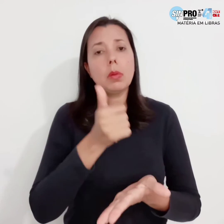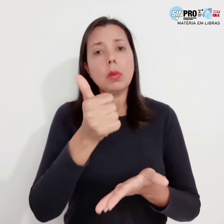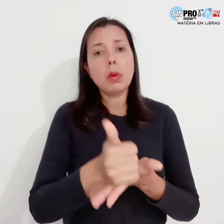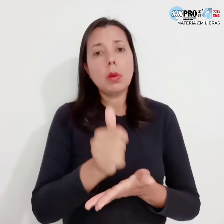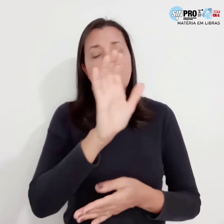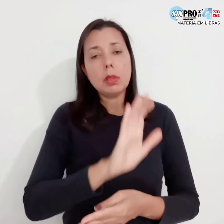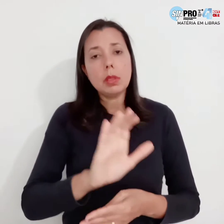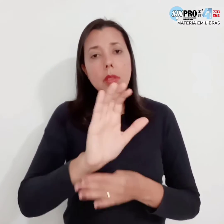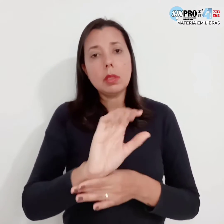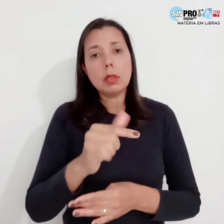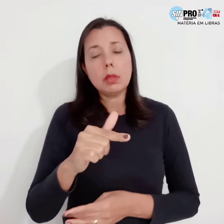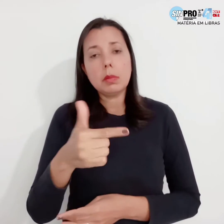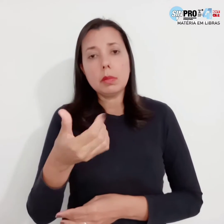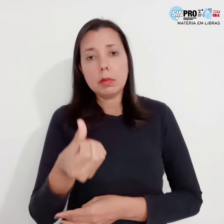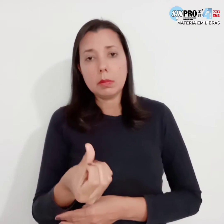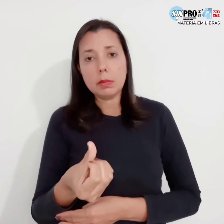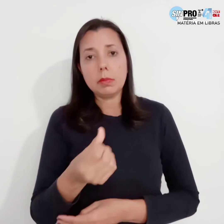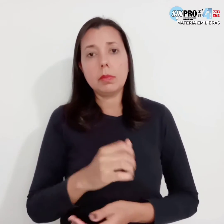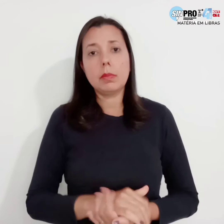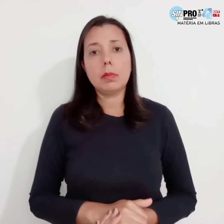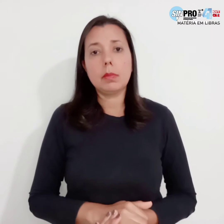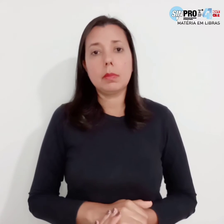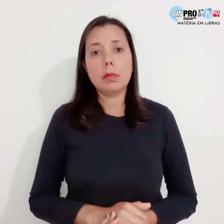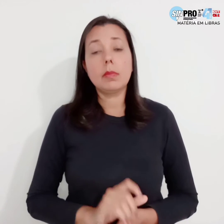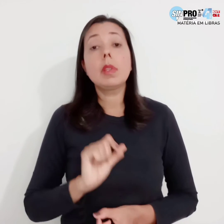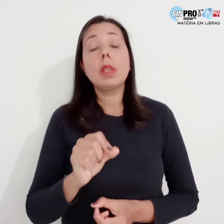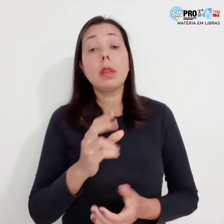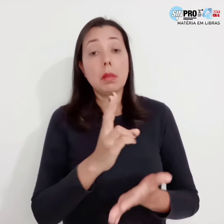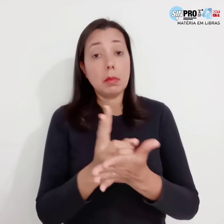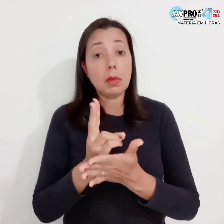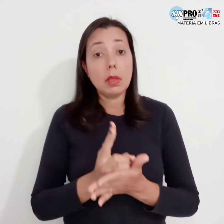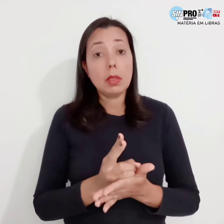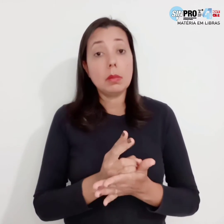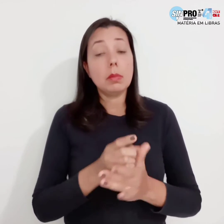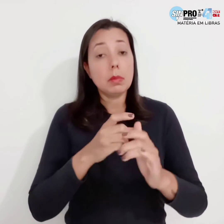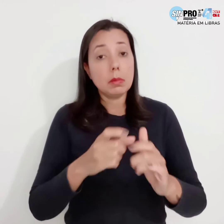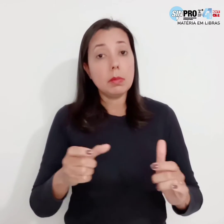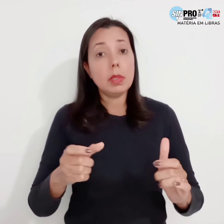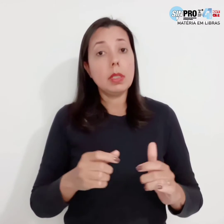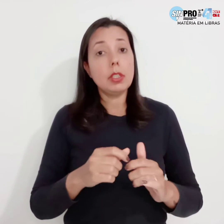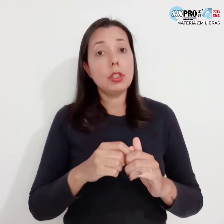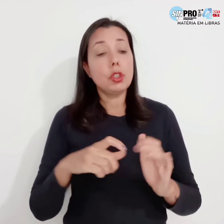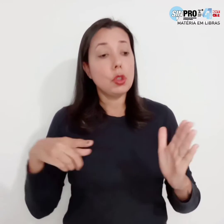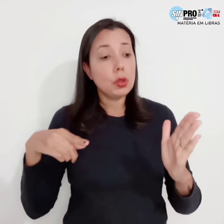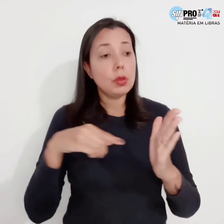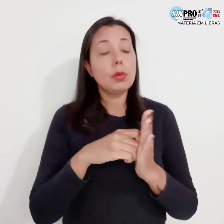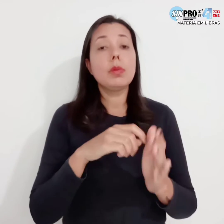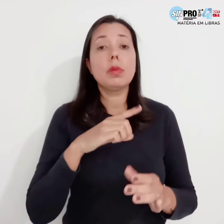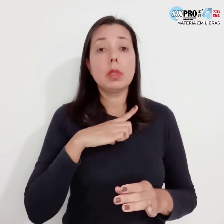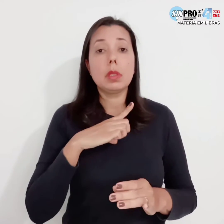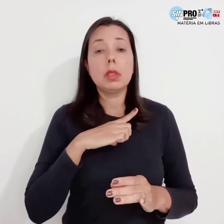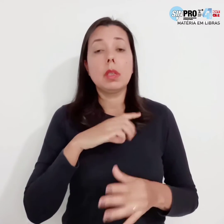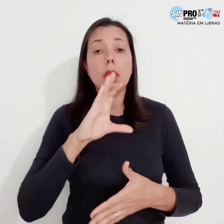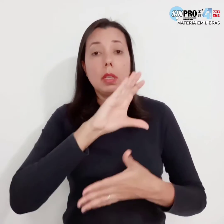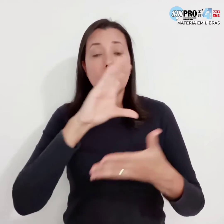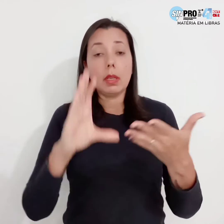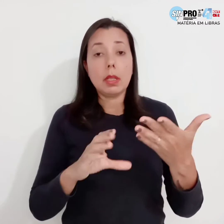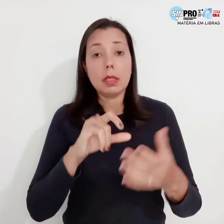de 2016, que, embora largamente denunciado, a classe média